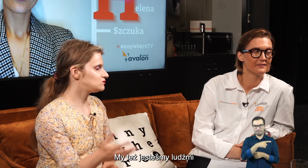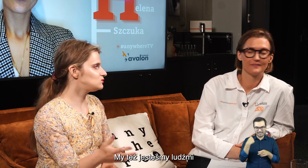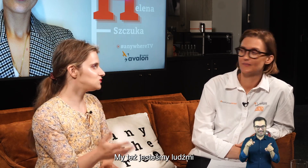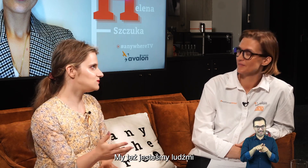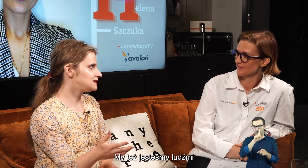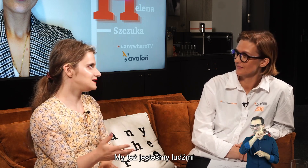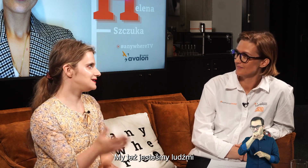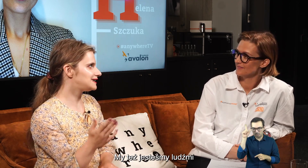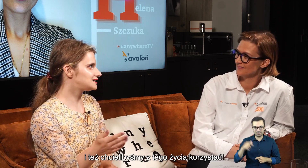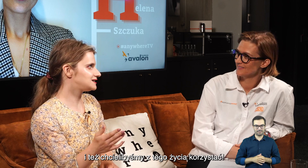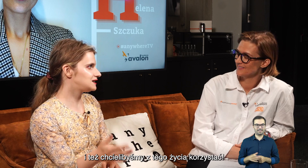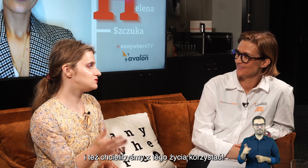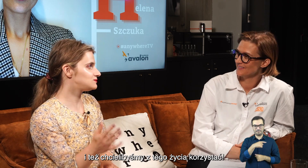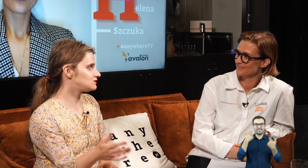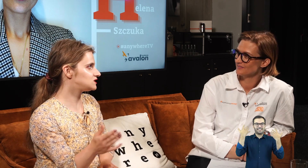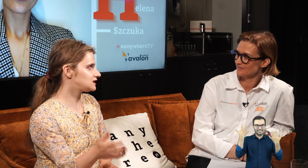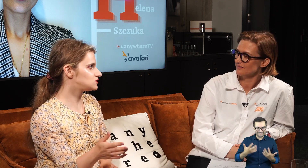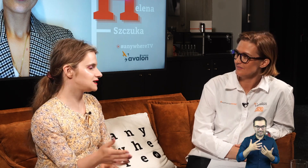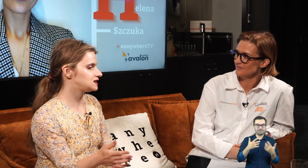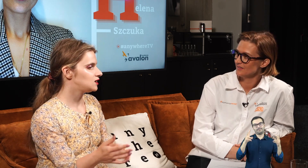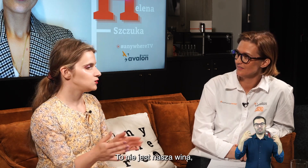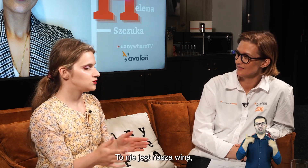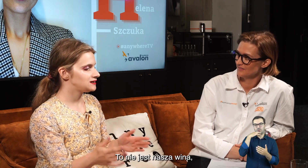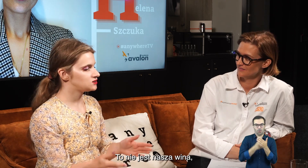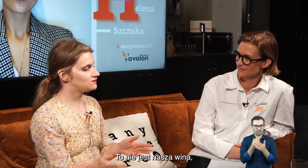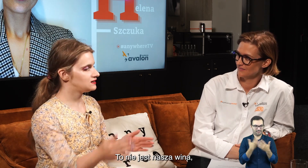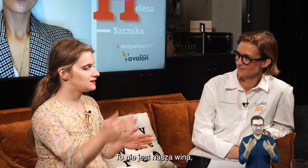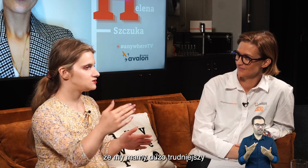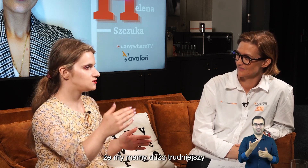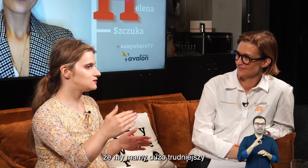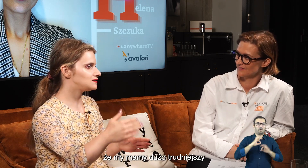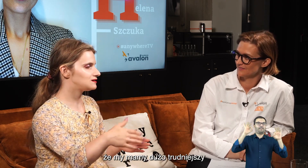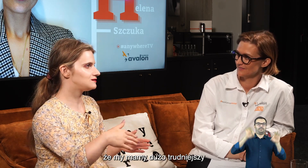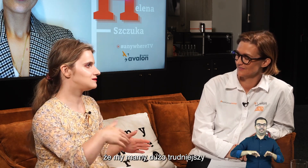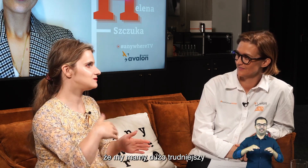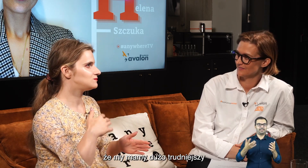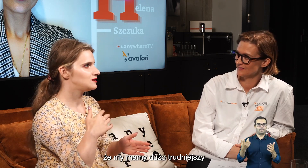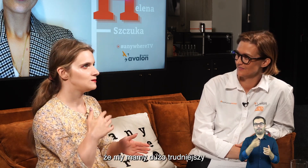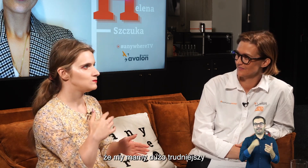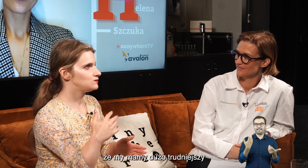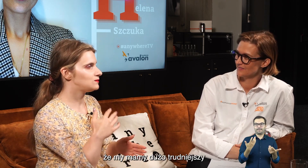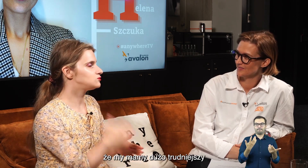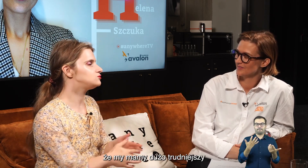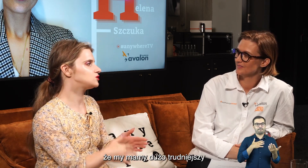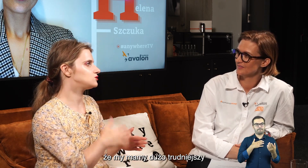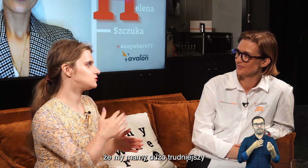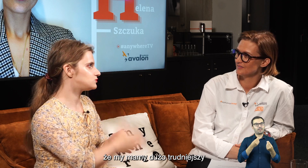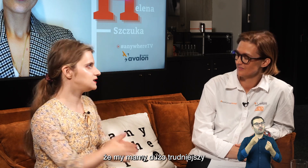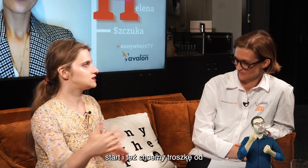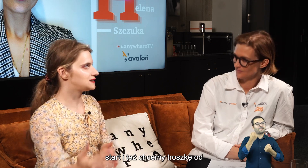też jesteśmy ludźmi i też chcielibyśmy z tego życia korzystać. To nie jest nasza wina, że my jakby mamy